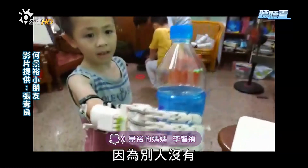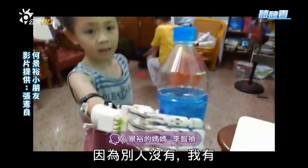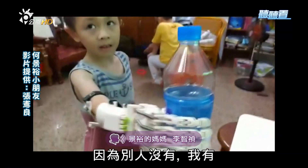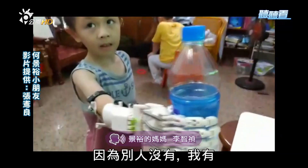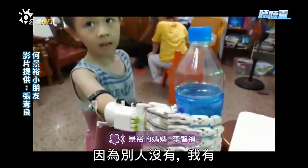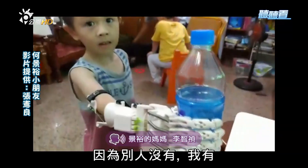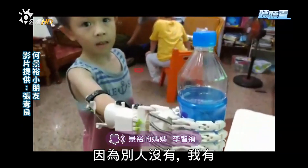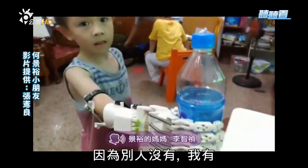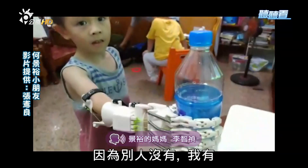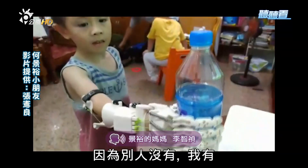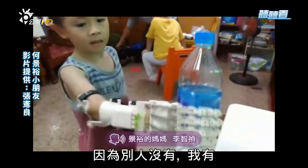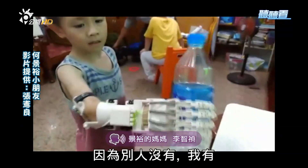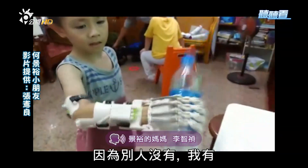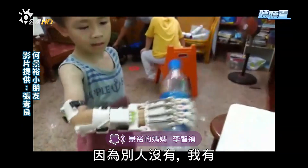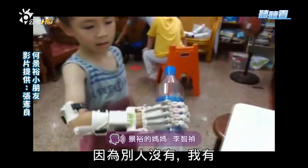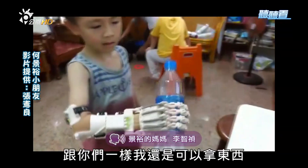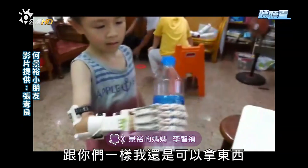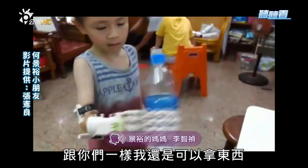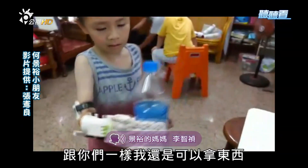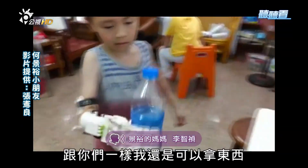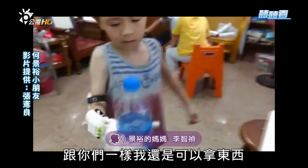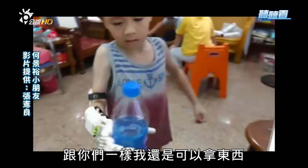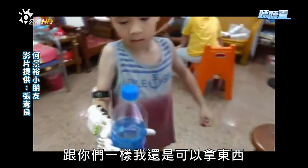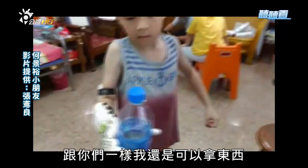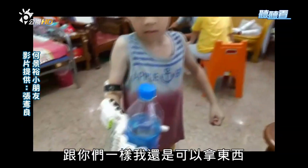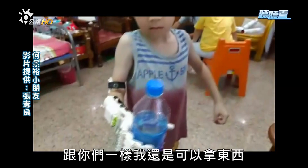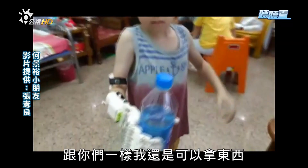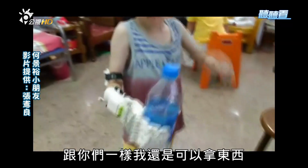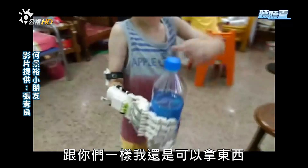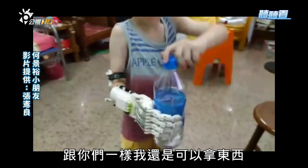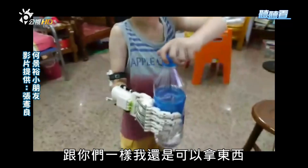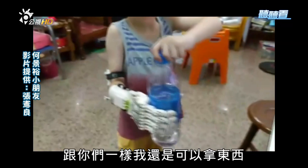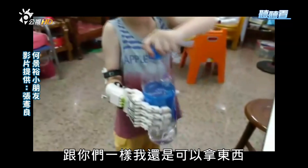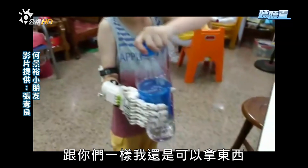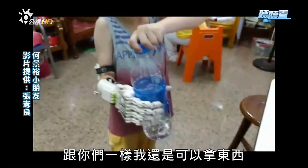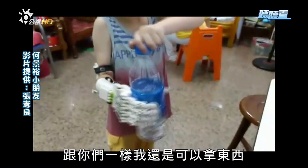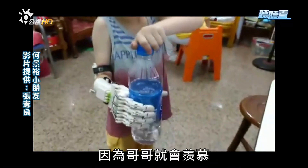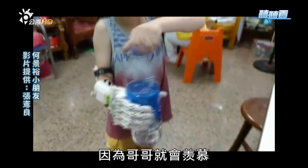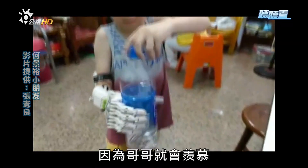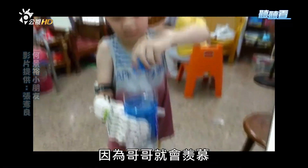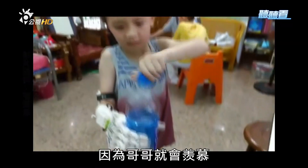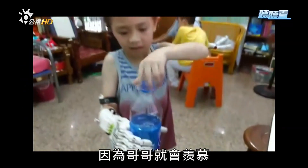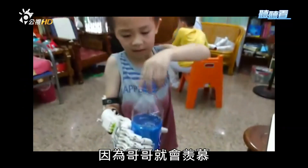为别人没有，我有，跟你们一样，我还是可以拿东西，因为哥哥就会羡慕啊，